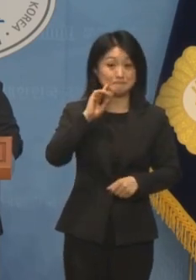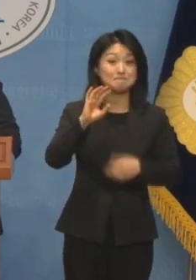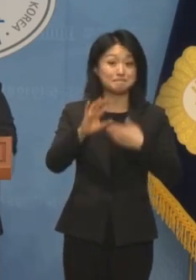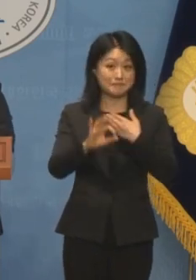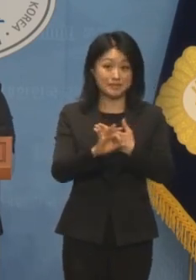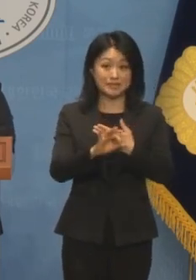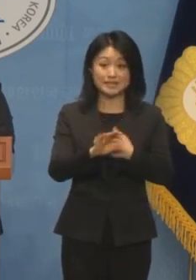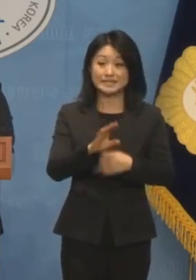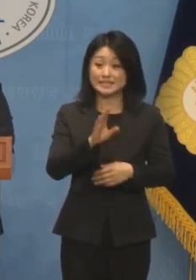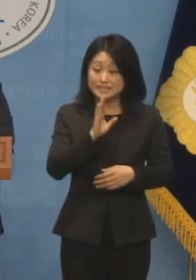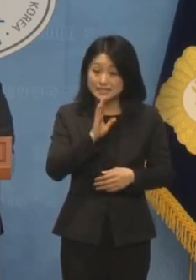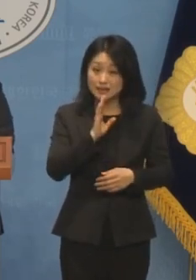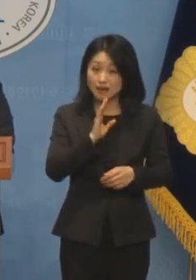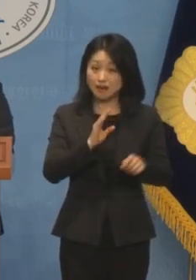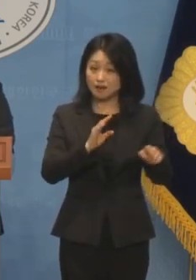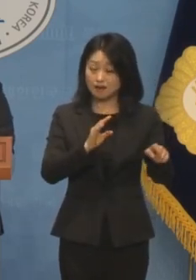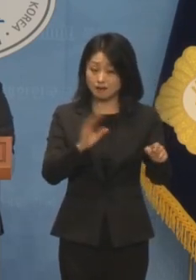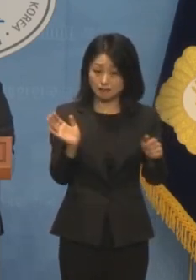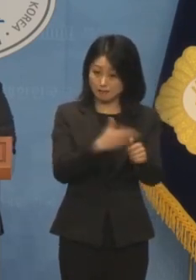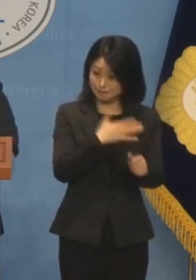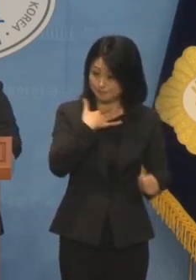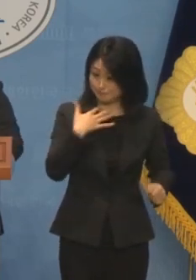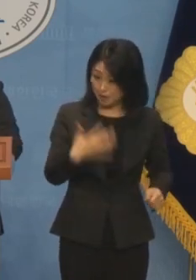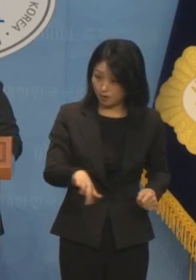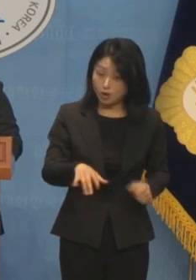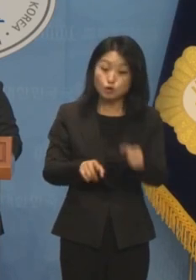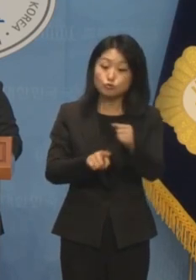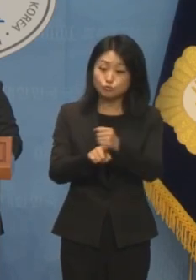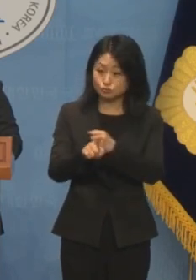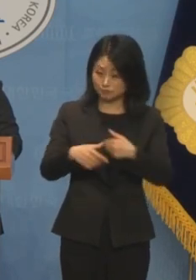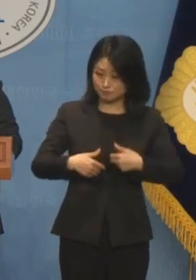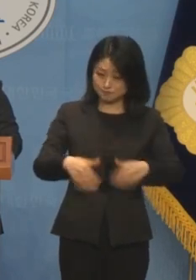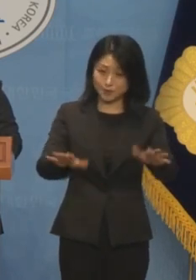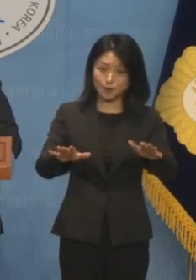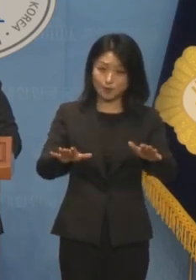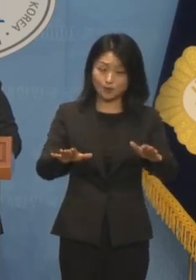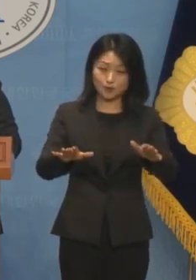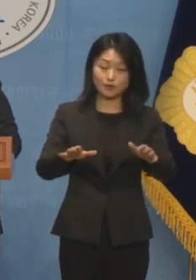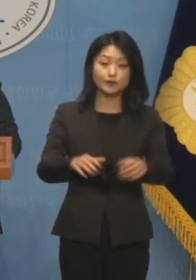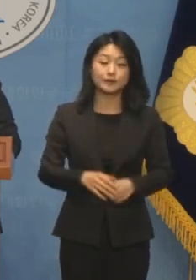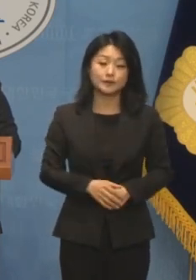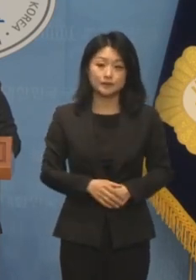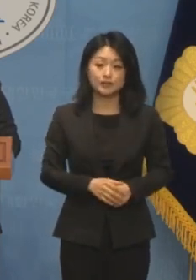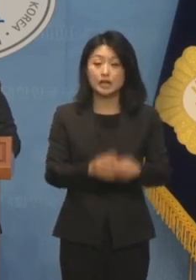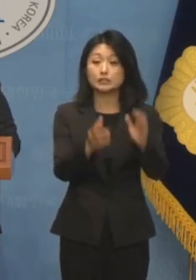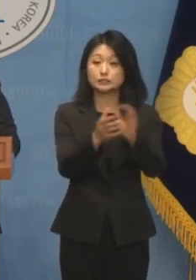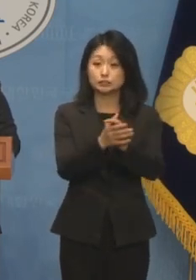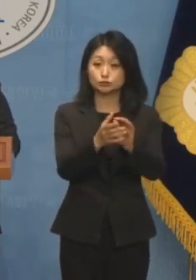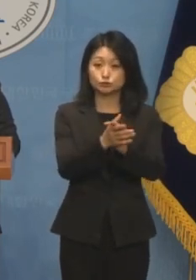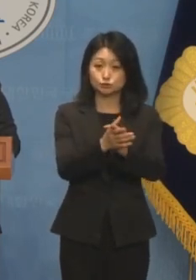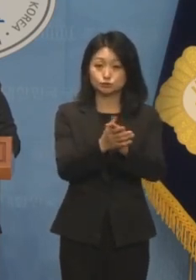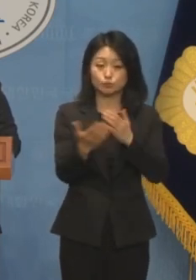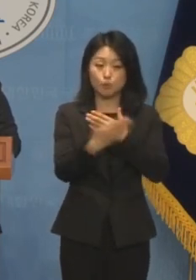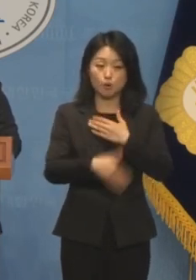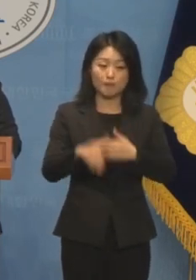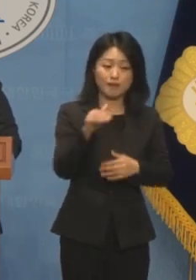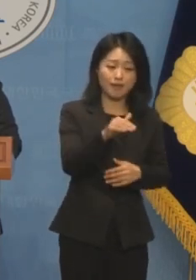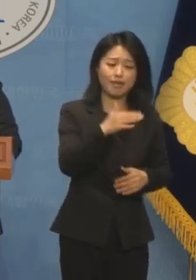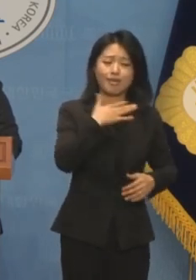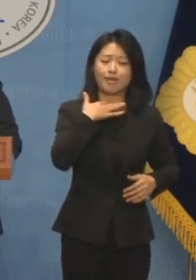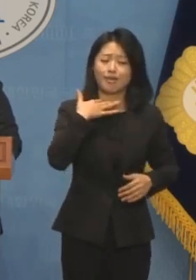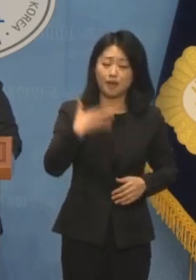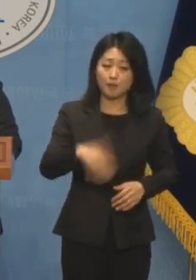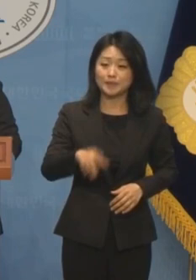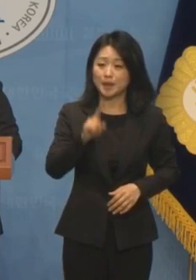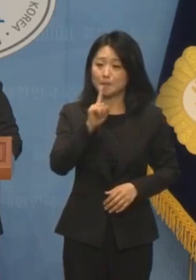사실이 없다면 구차하게 이런저런 이유를 댈 것이 아니라 단 한 번도 친구 몸에 손댄 적 없다, 이